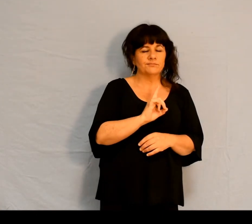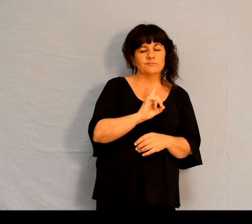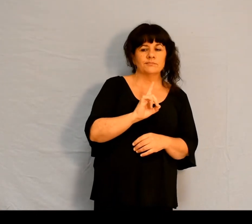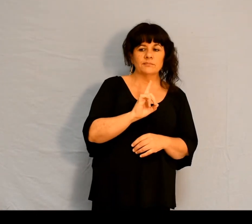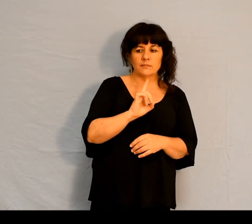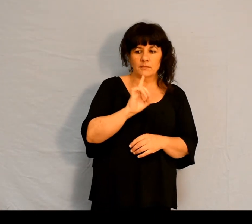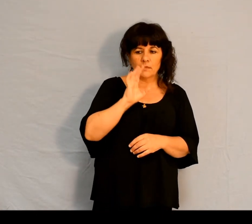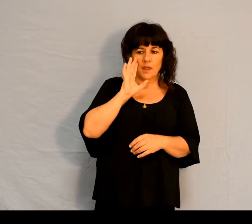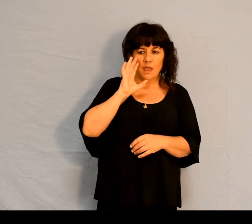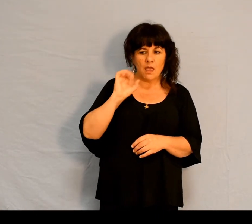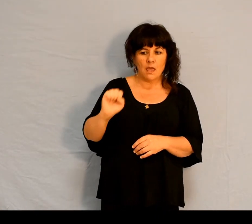côté.